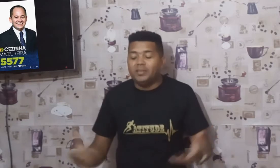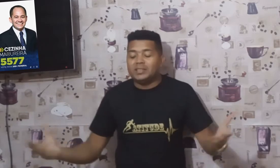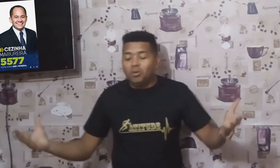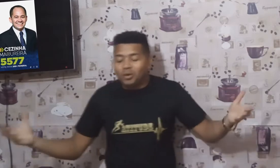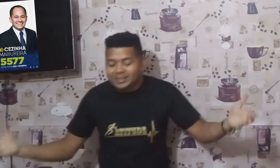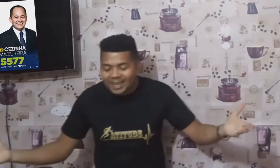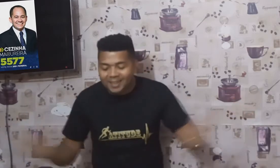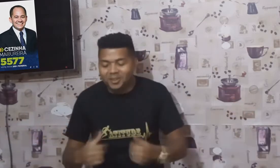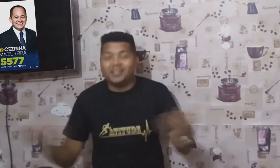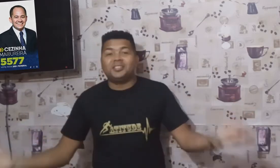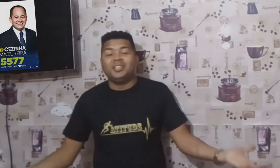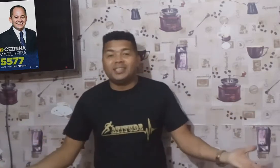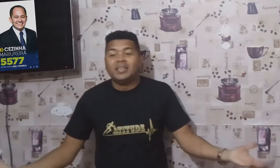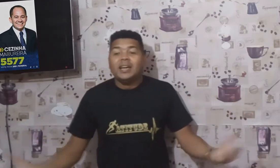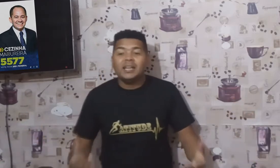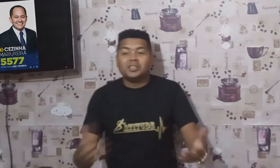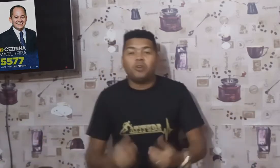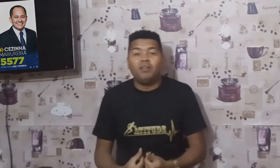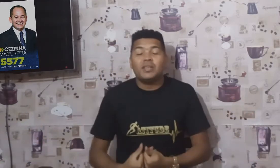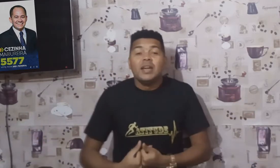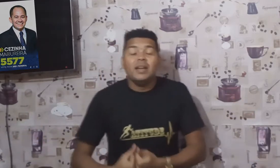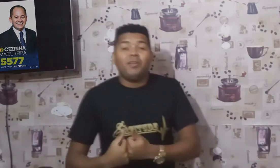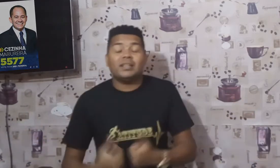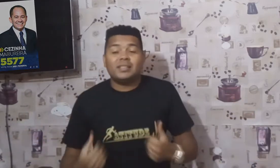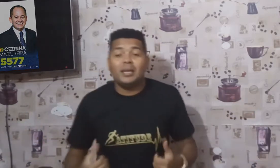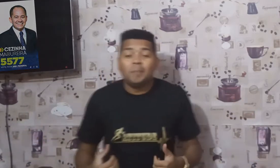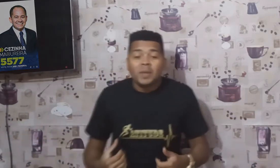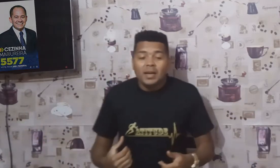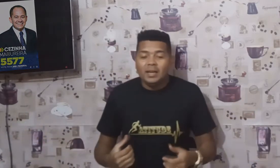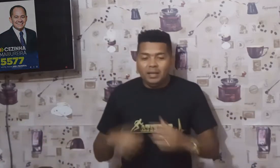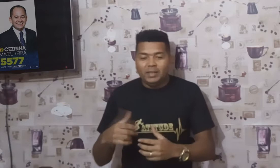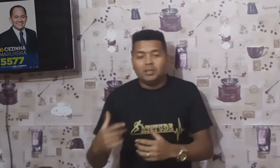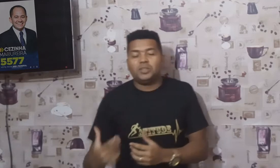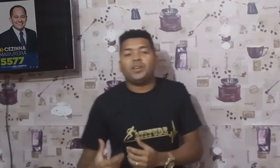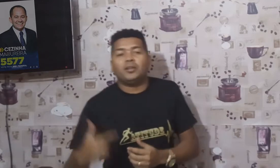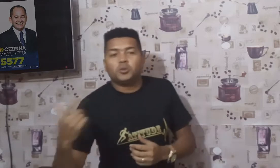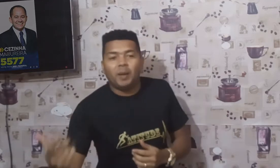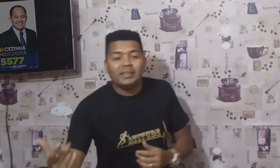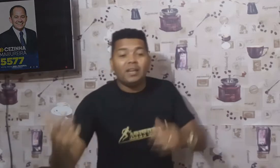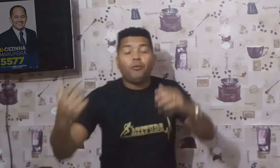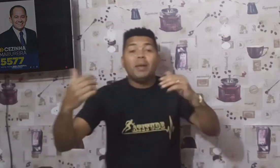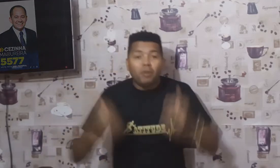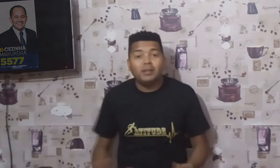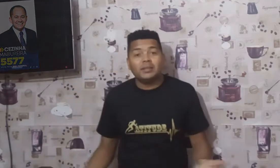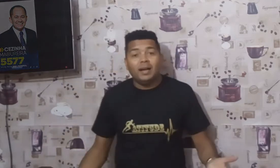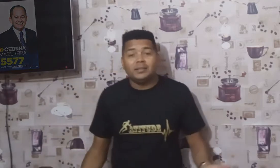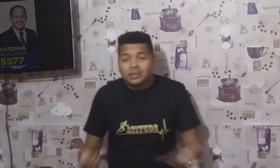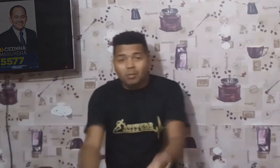feito a jovens alcoolizados. Olha que chique, esse jovem, ele vai ser, ele vai ser notificado aos pais se ele for menor de idade. Isso é uma